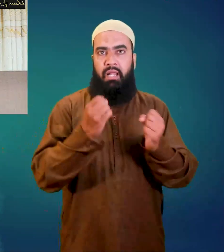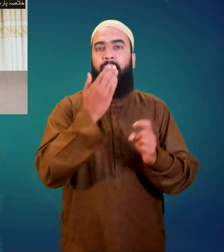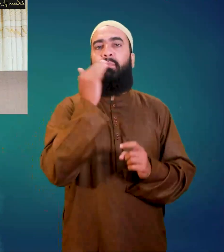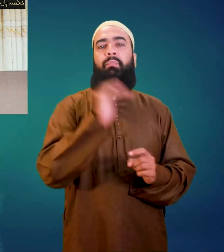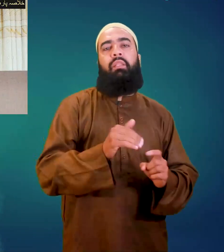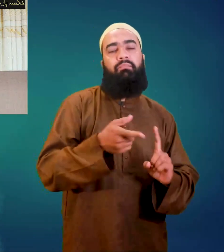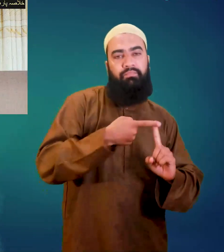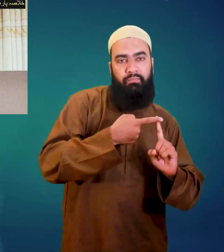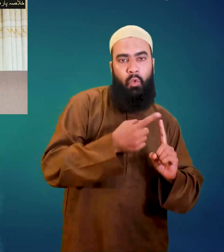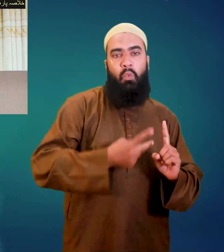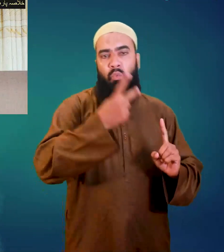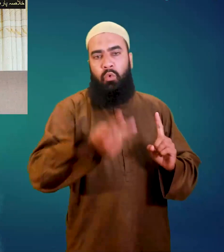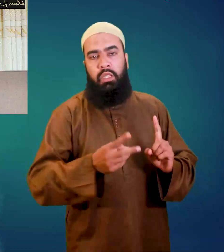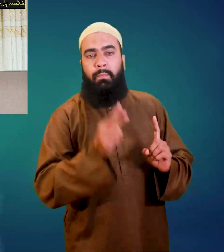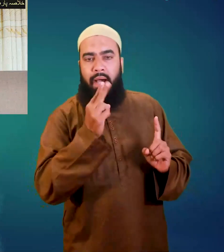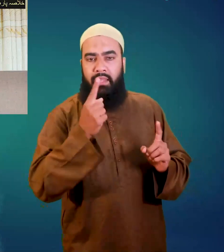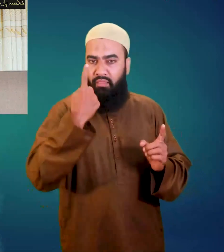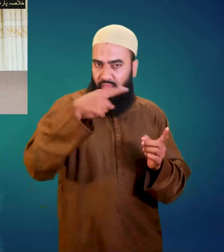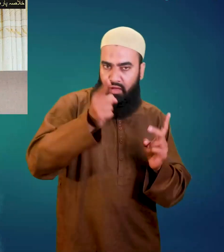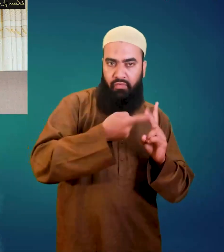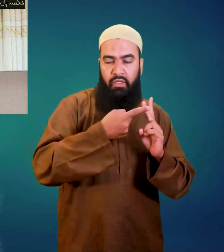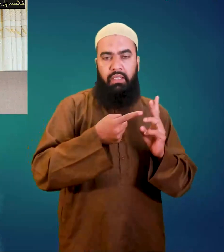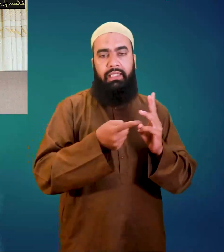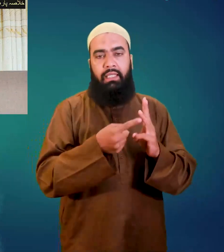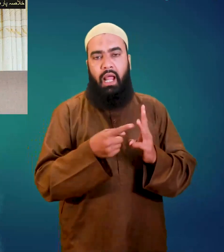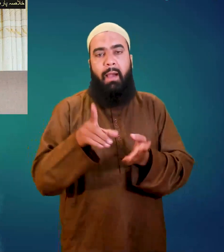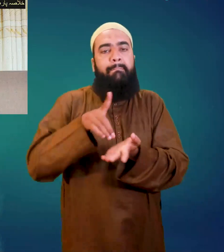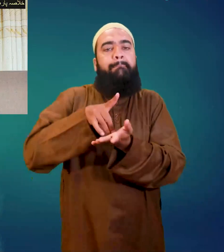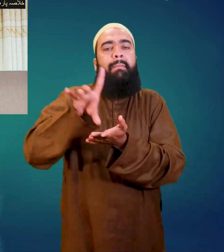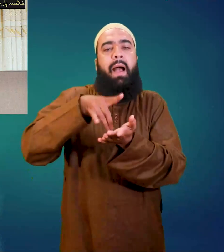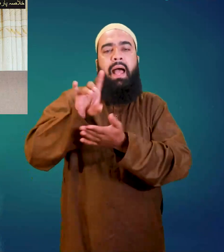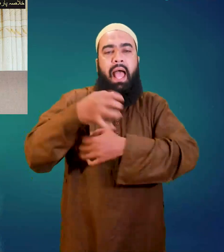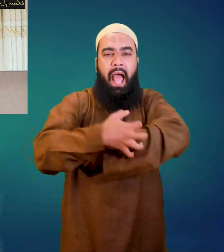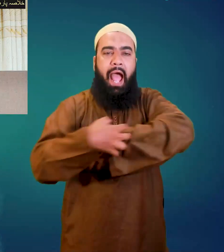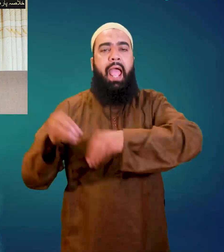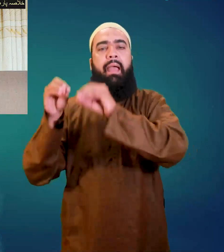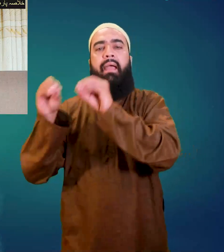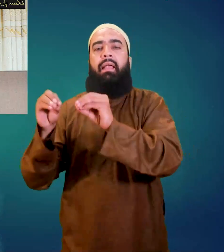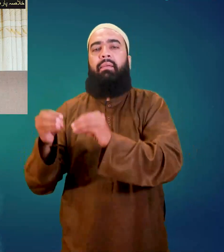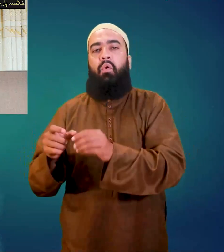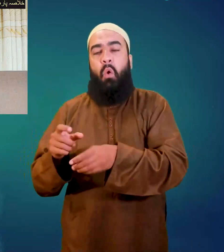ادا کرنے والے ہیں، اس کے ذریعے سے وہ اپنے مال کو بھی پاک کر